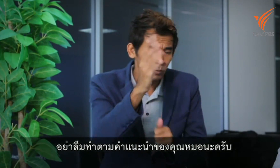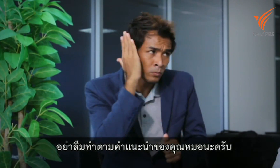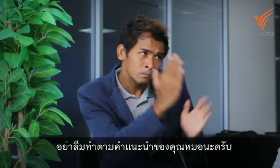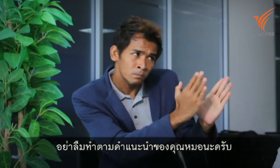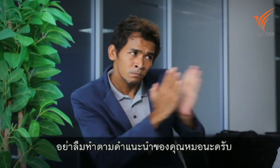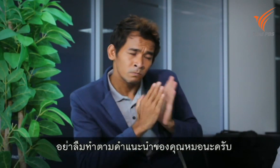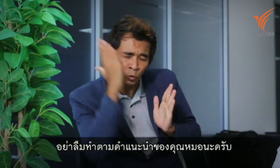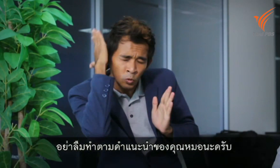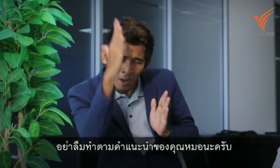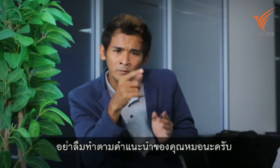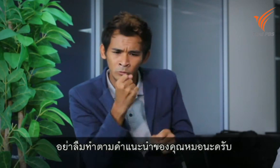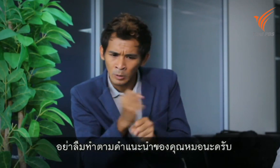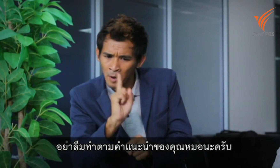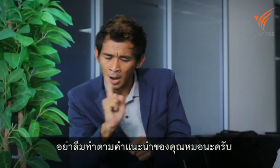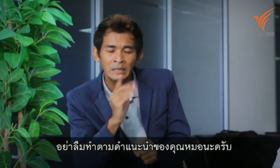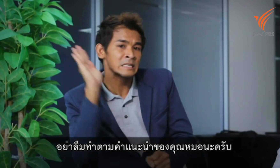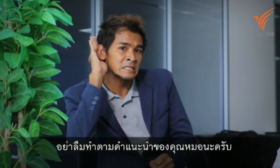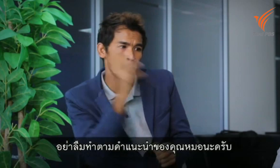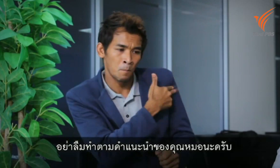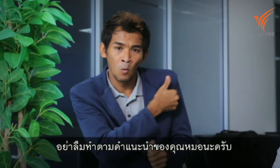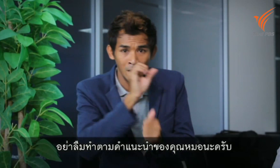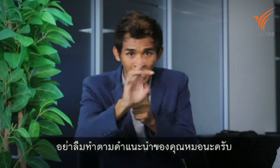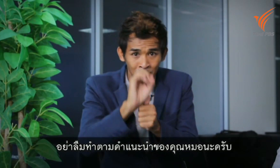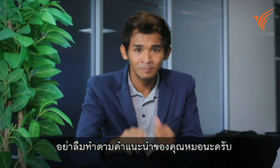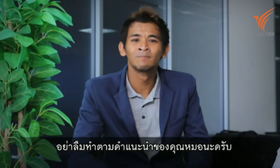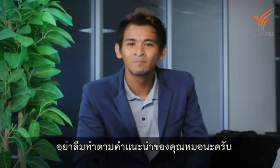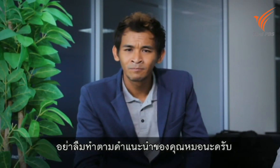ำอย่างไรบ้างอย่าลืมทำตามคำแนะนำของคุณหมอนะครับ